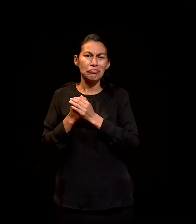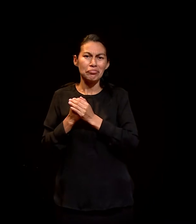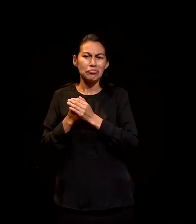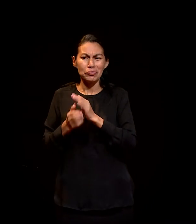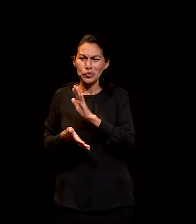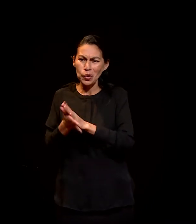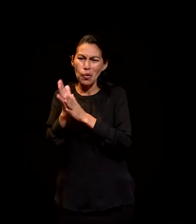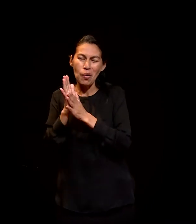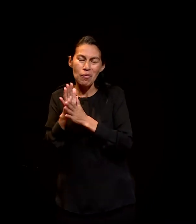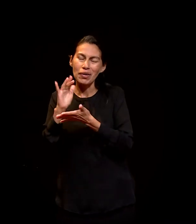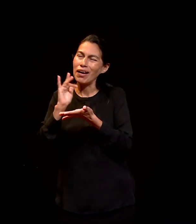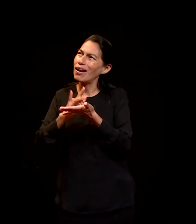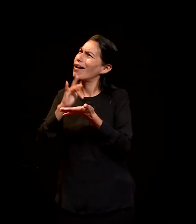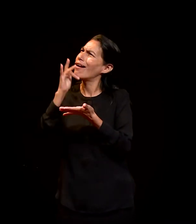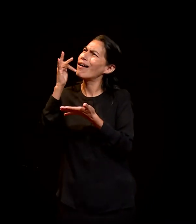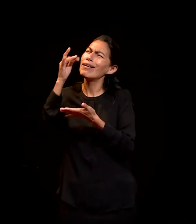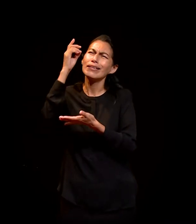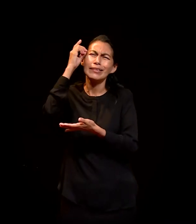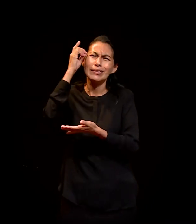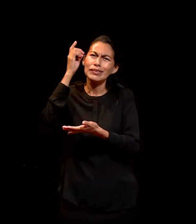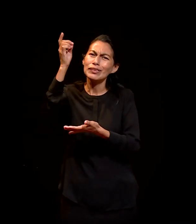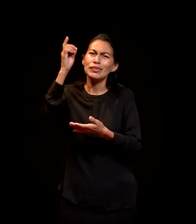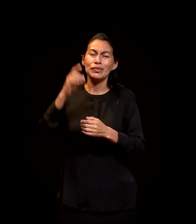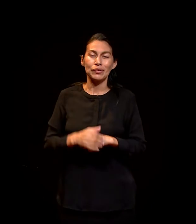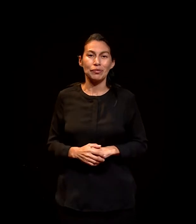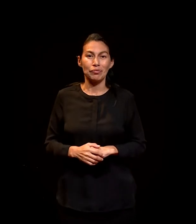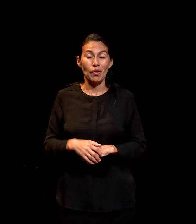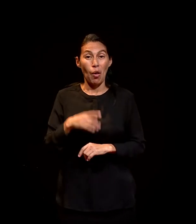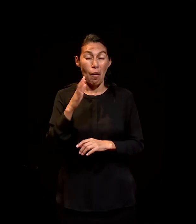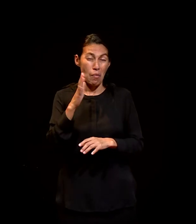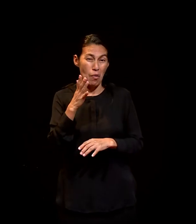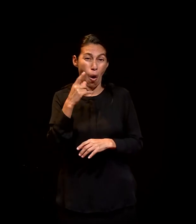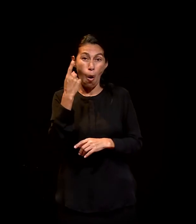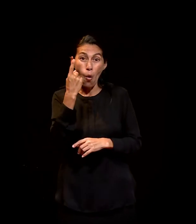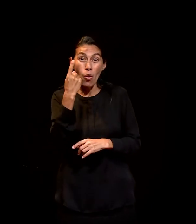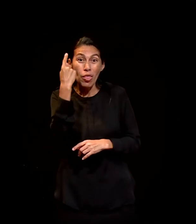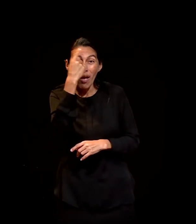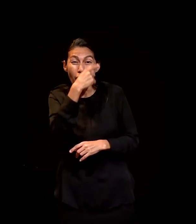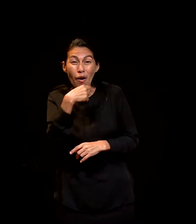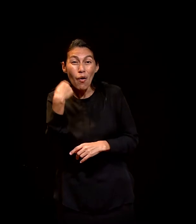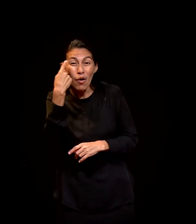y le dimos gracias a dios ya había pasado